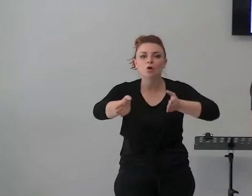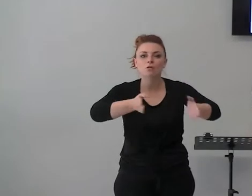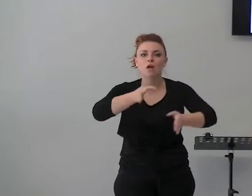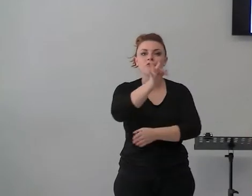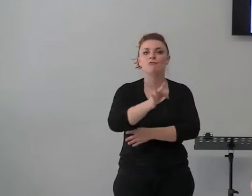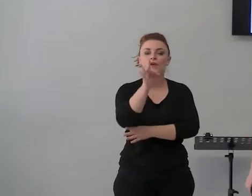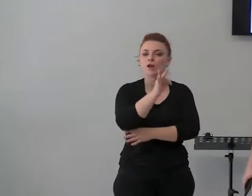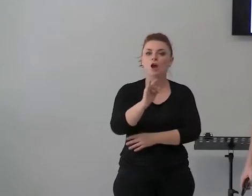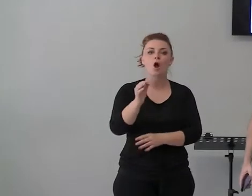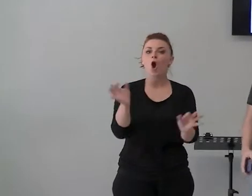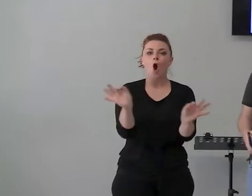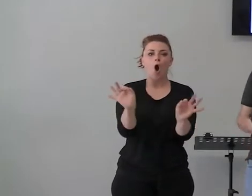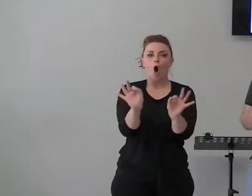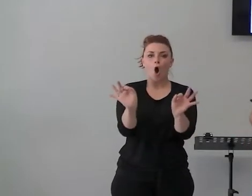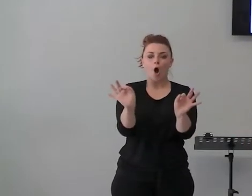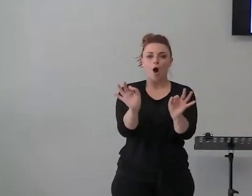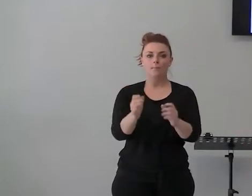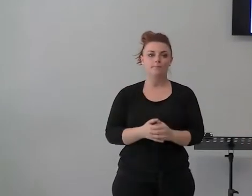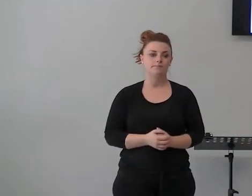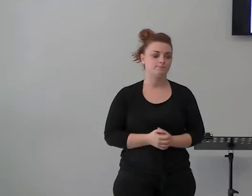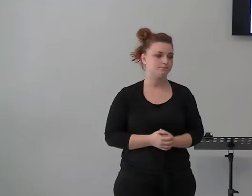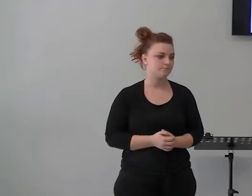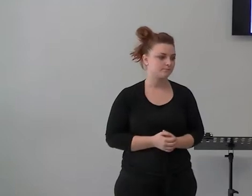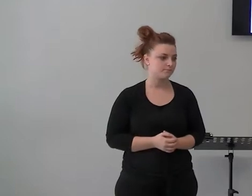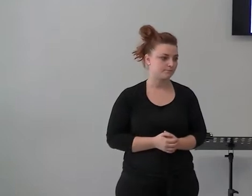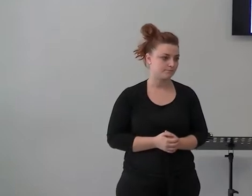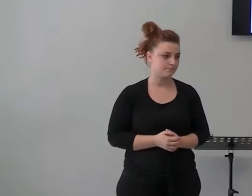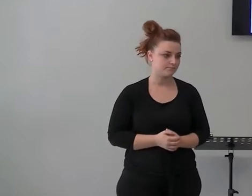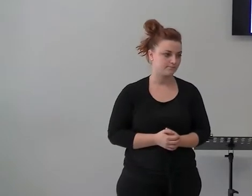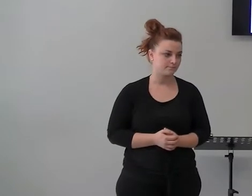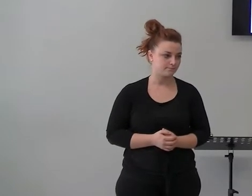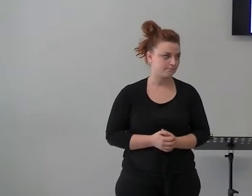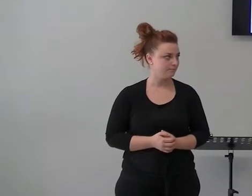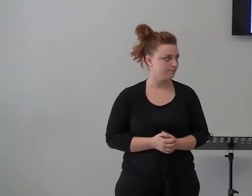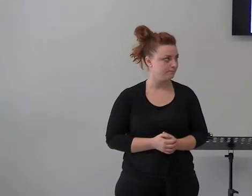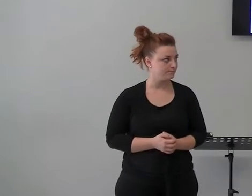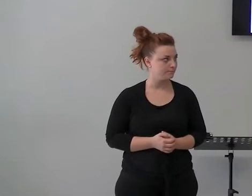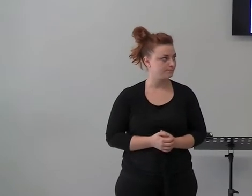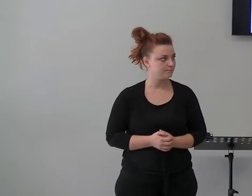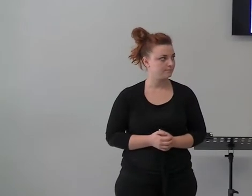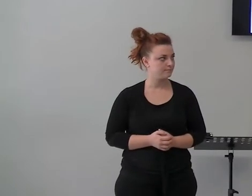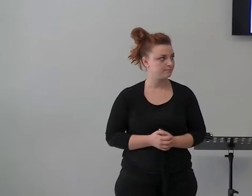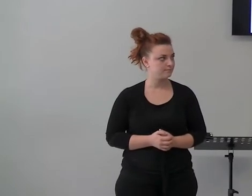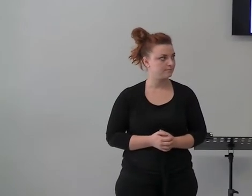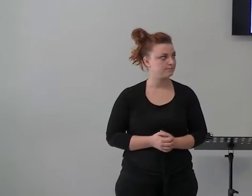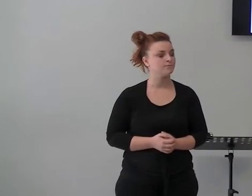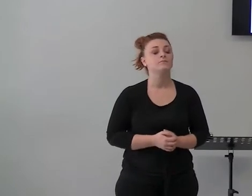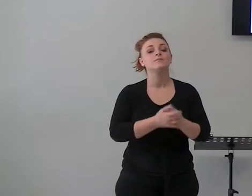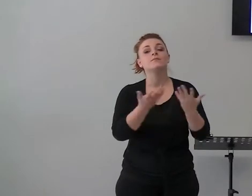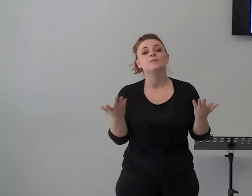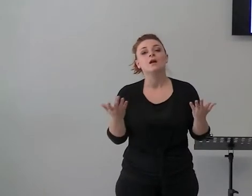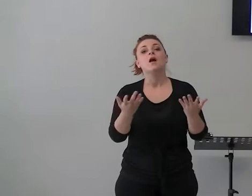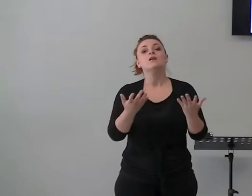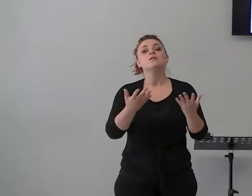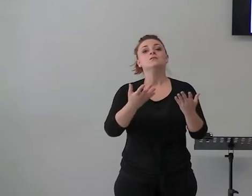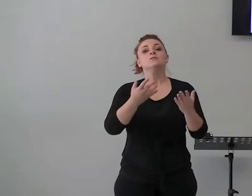Allora, era già strana questa storia. Gesù ce l'ha con un fico perché non porta